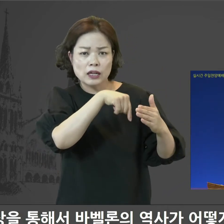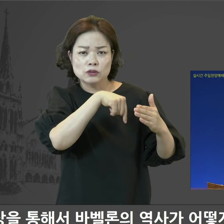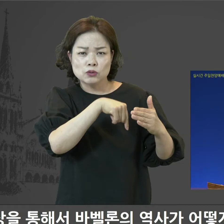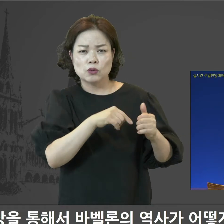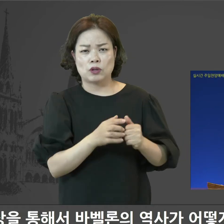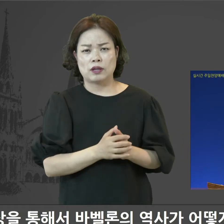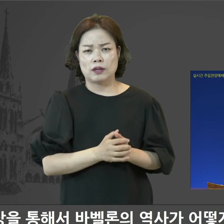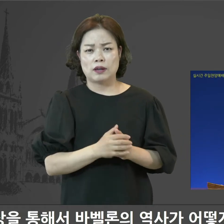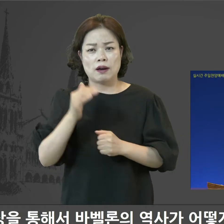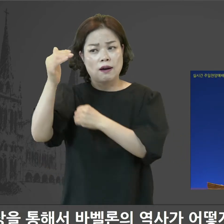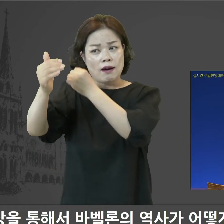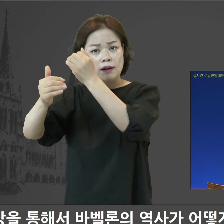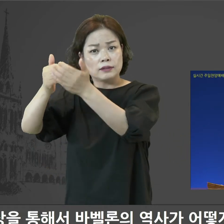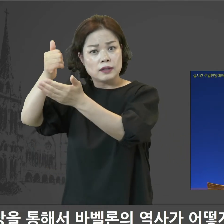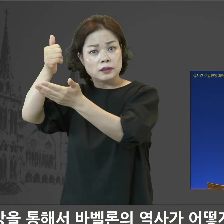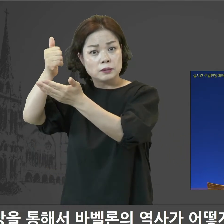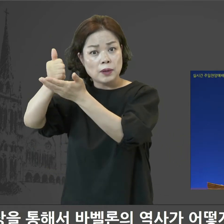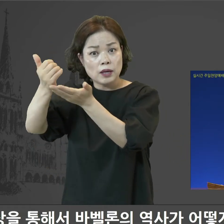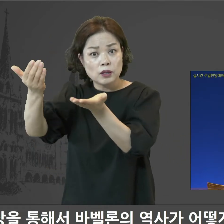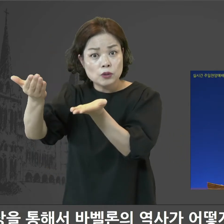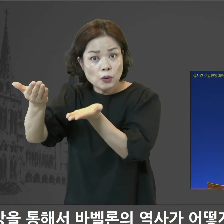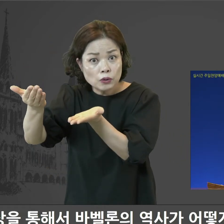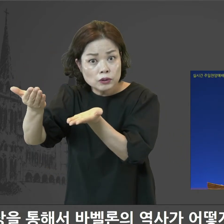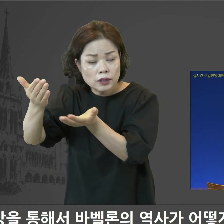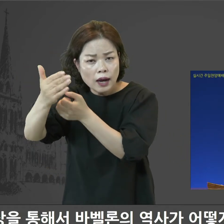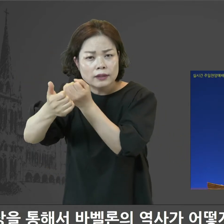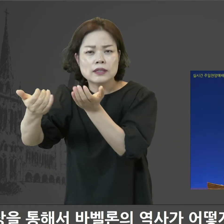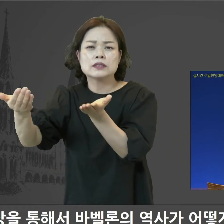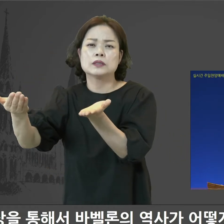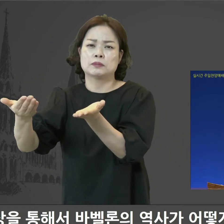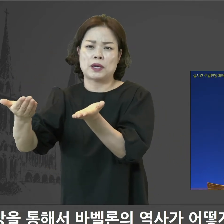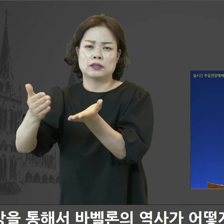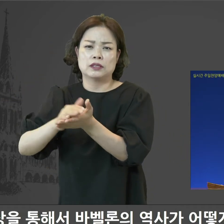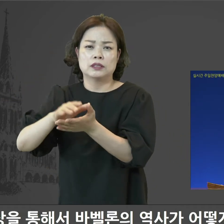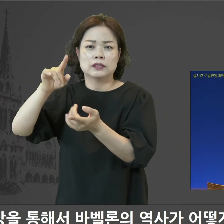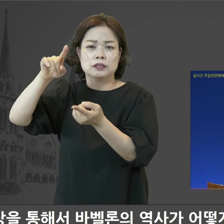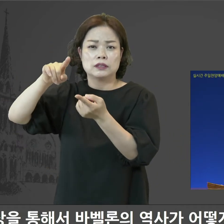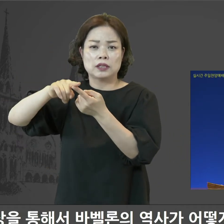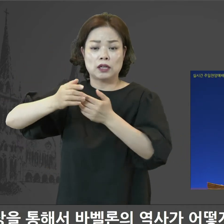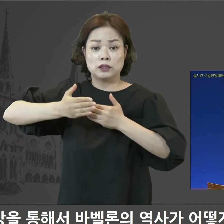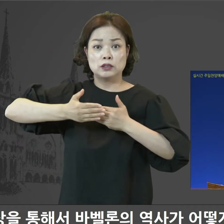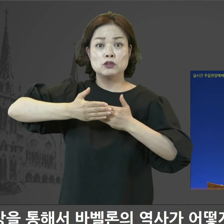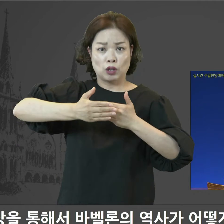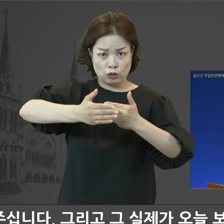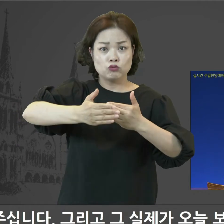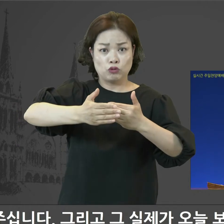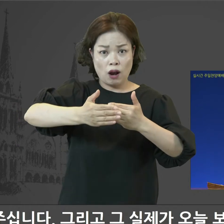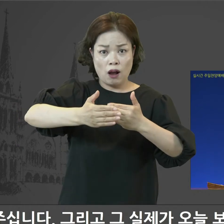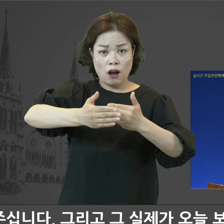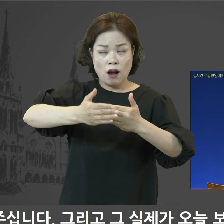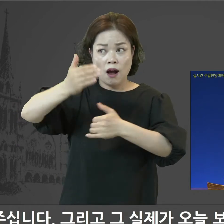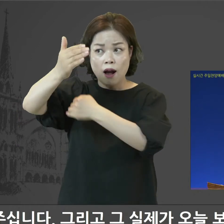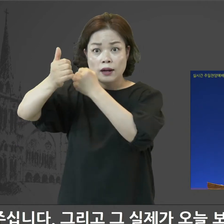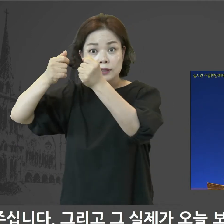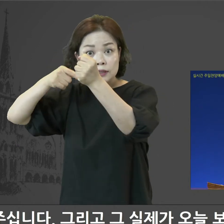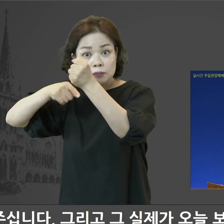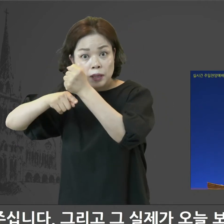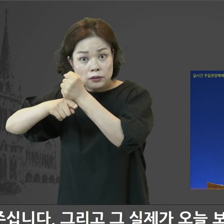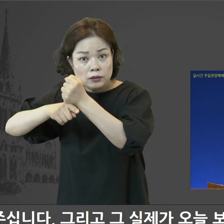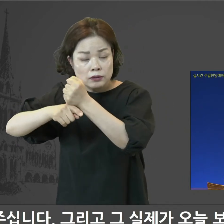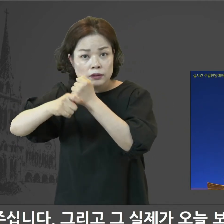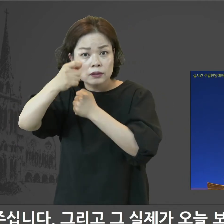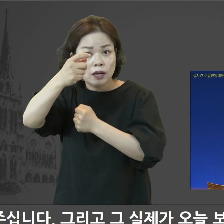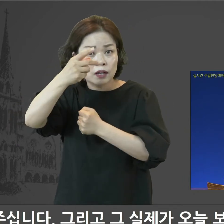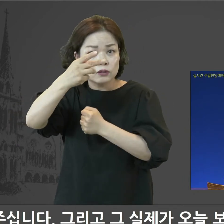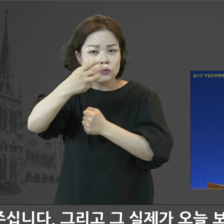속에는 하나님의 역사, 하나님의 일하심은 그대로 진행이 되는구나, 하나님의 뜻이